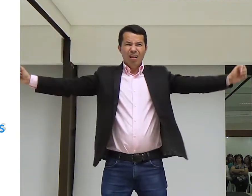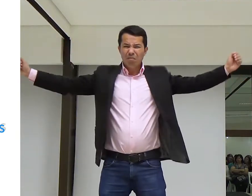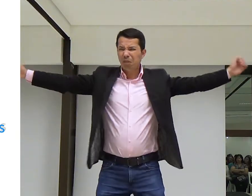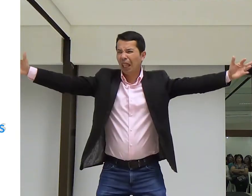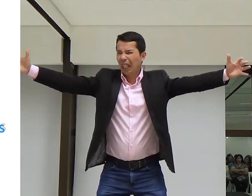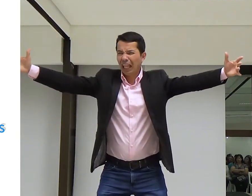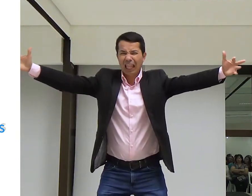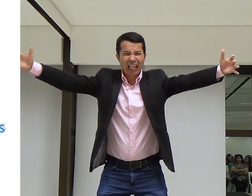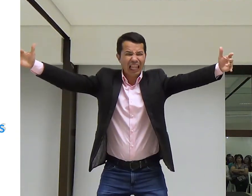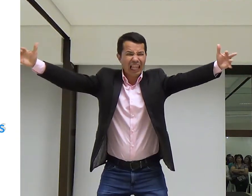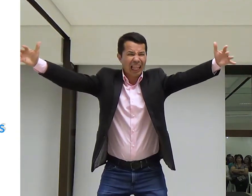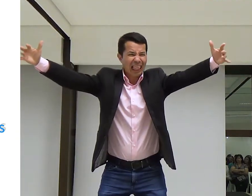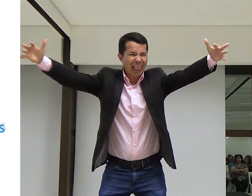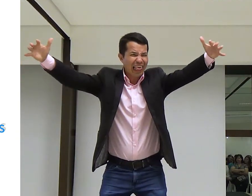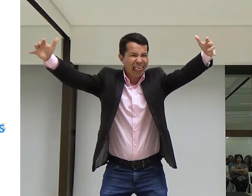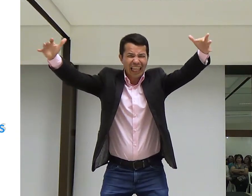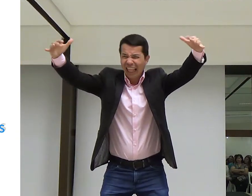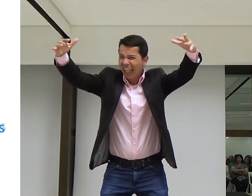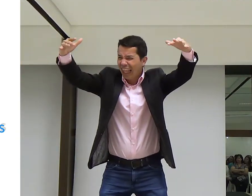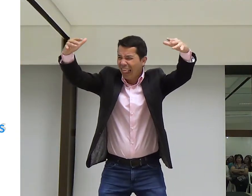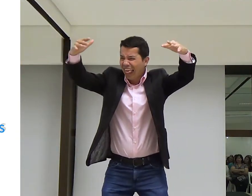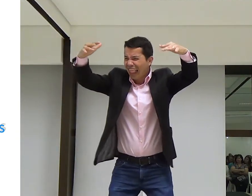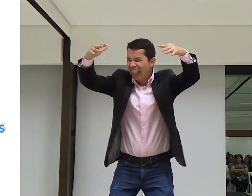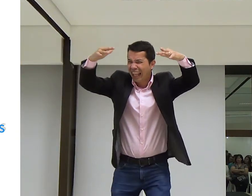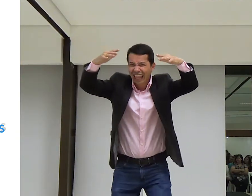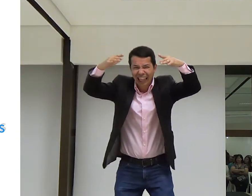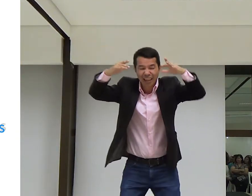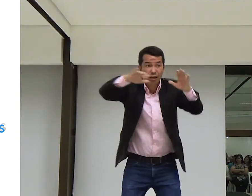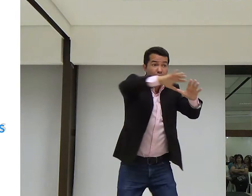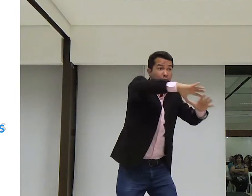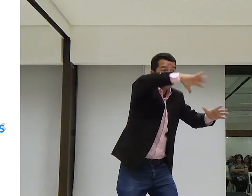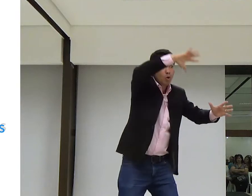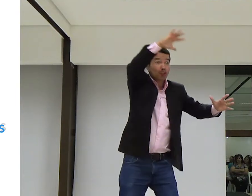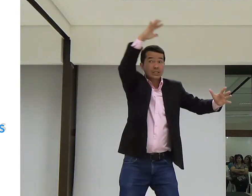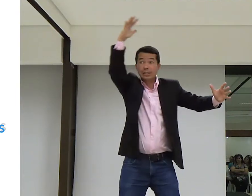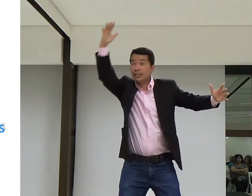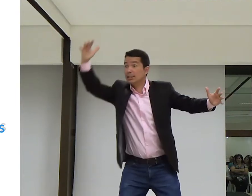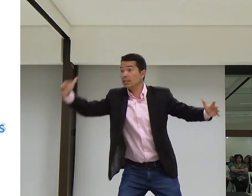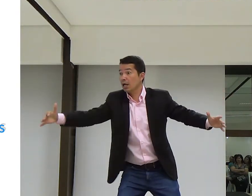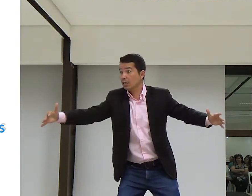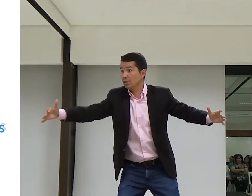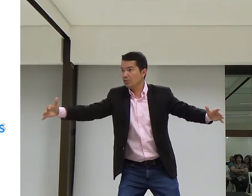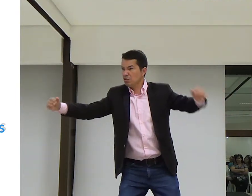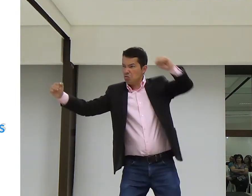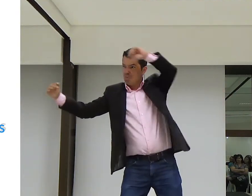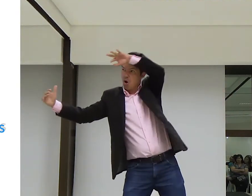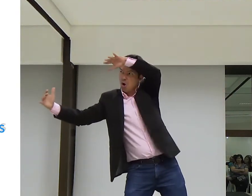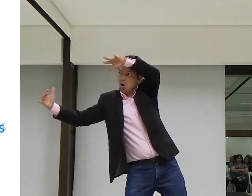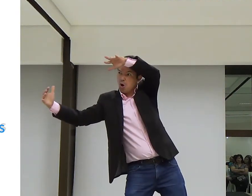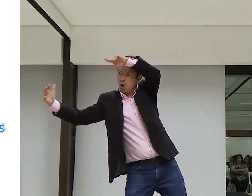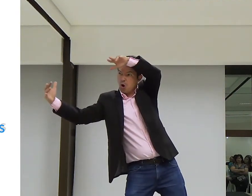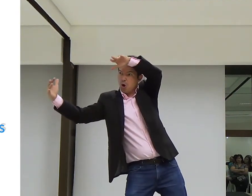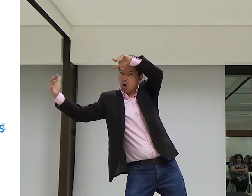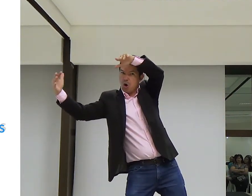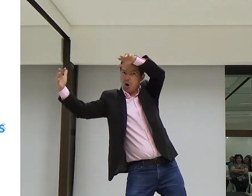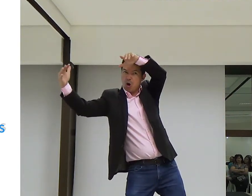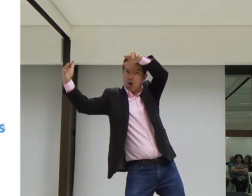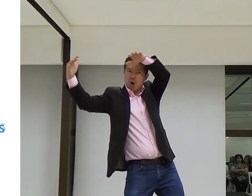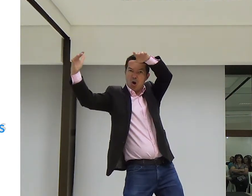Então, foi chamado muitas pessoas, chamou muitas pessoas naquela montanha,